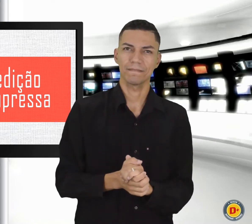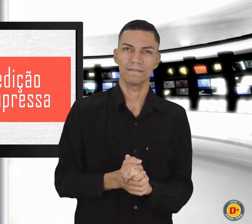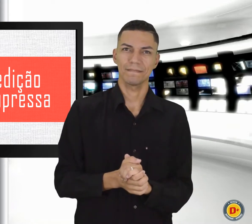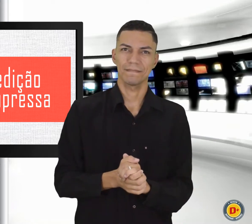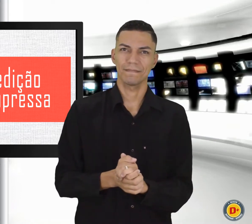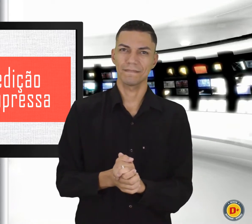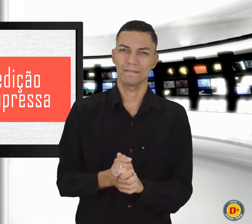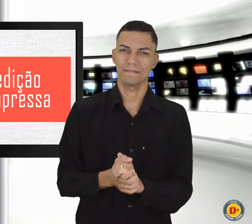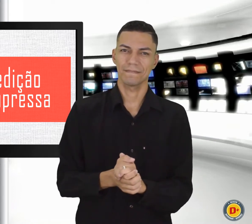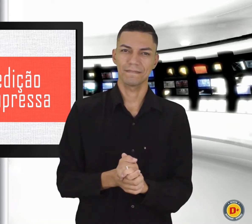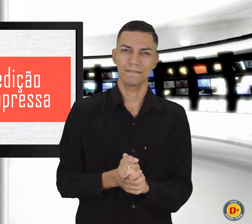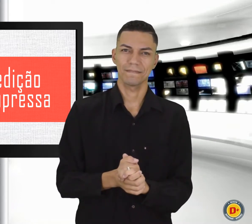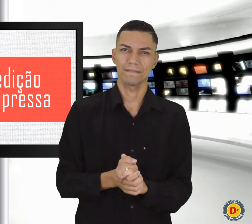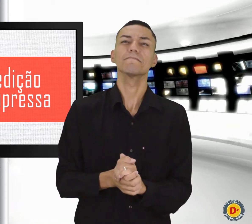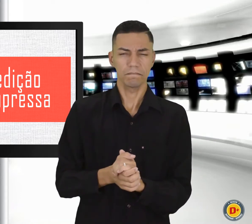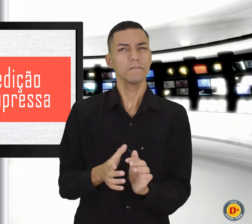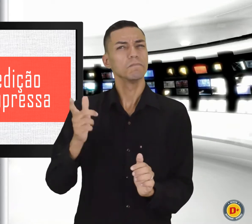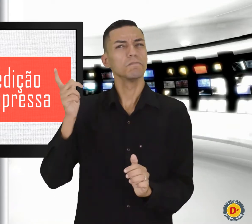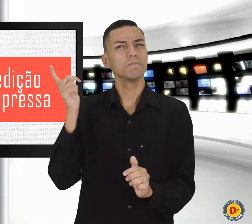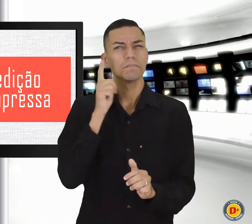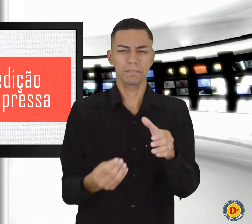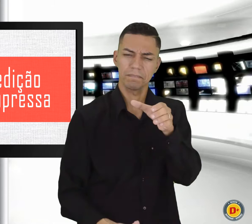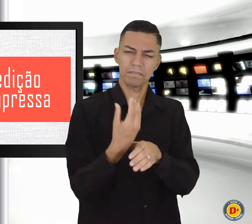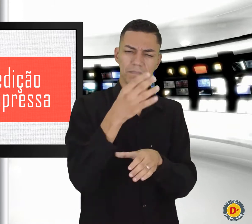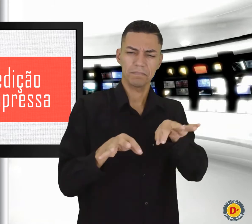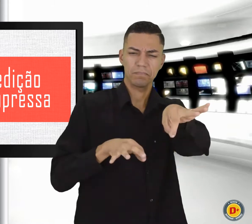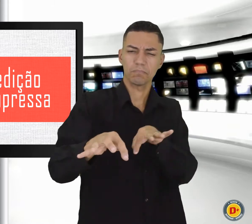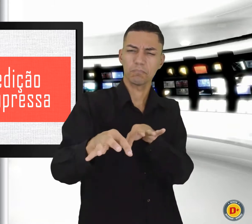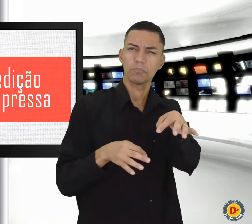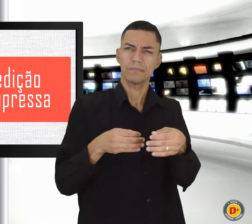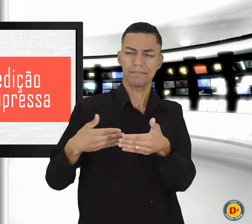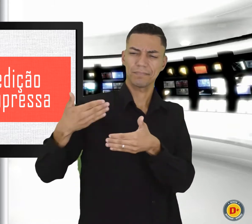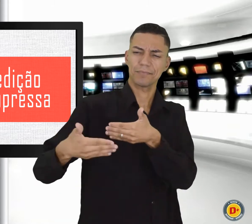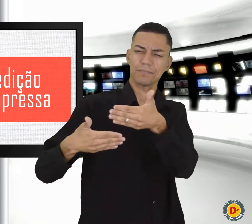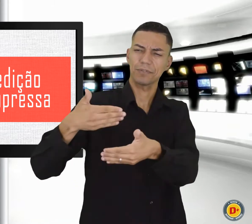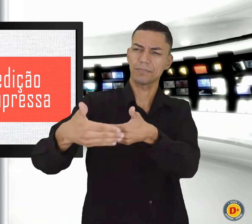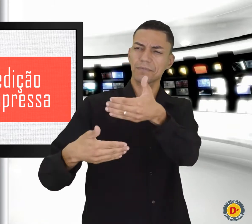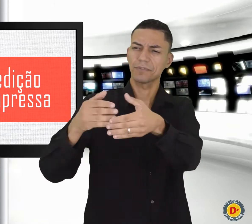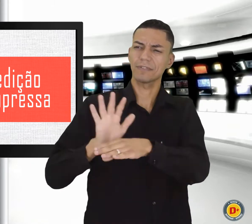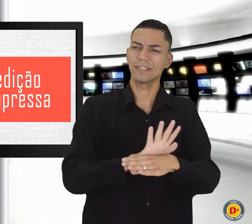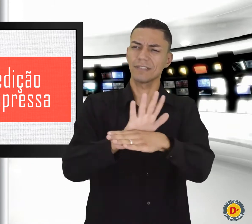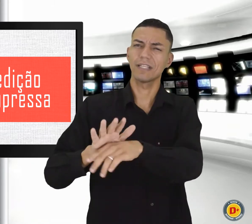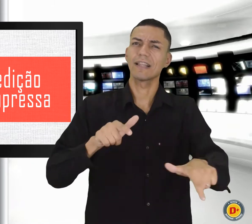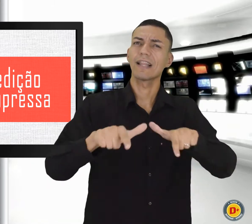Para ficar na linha de frente da implantação cada vez mais intensa do emprego apoiado,